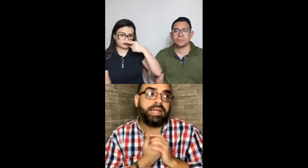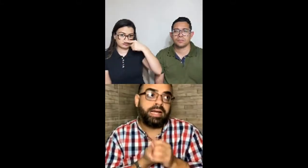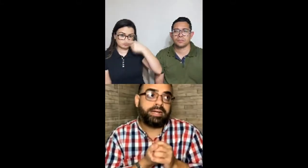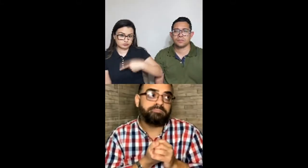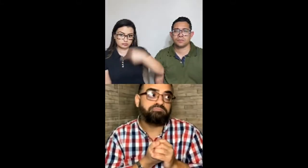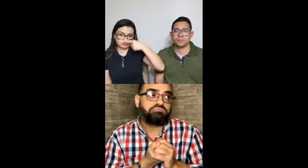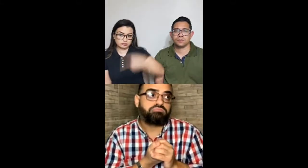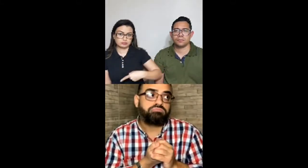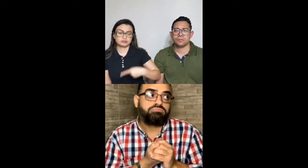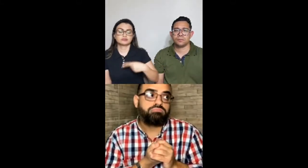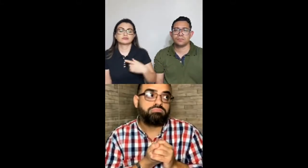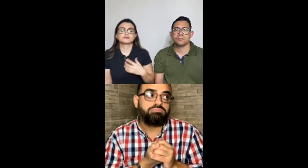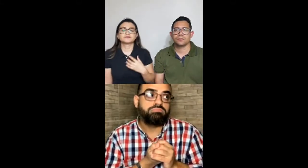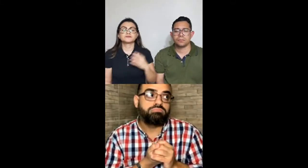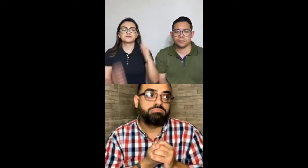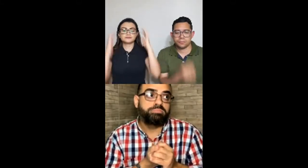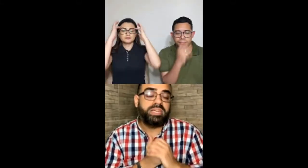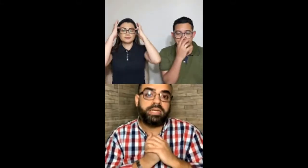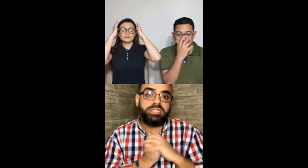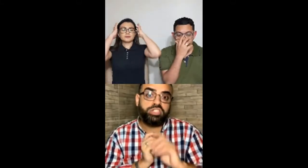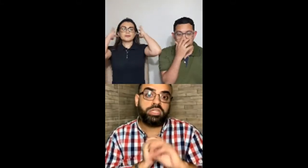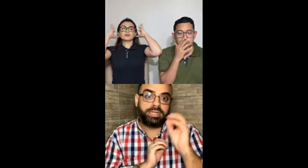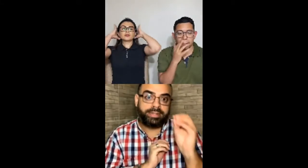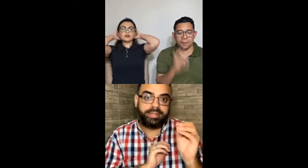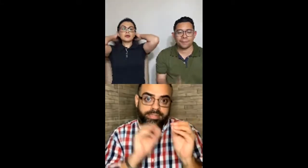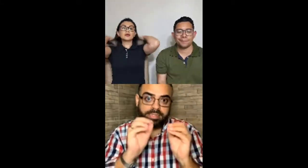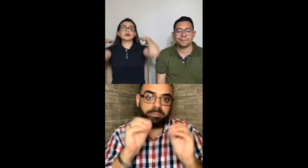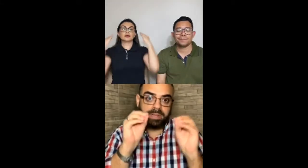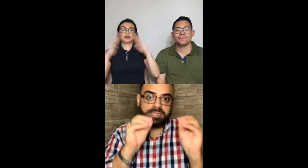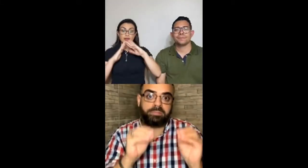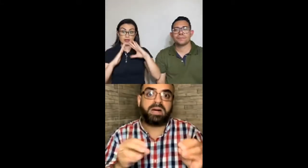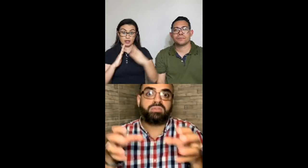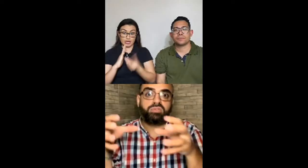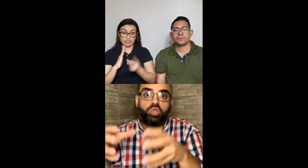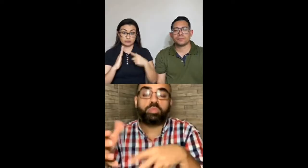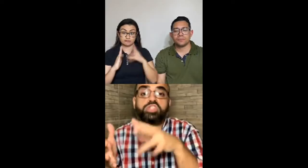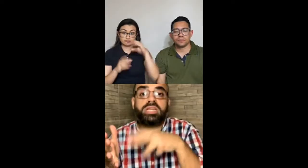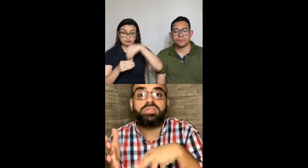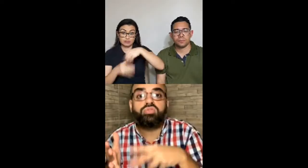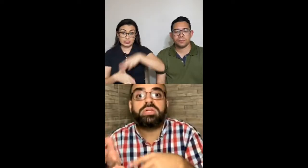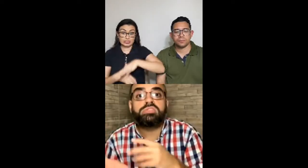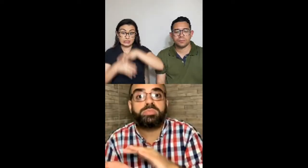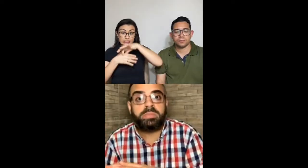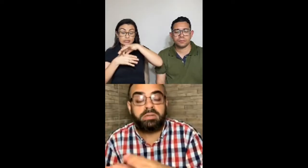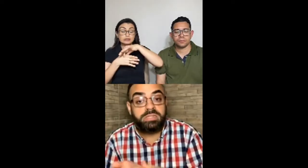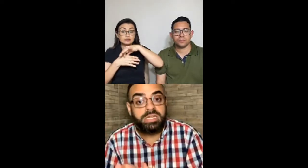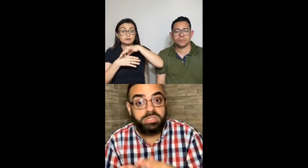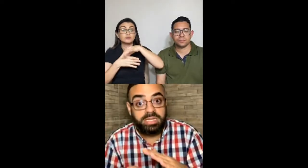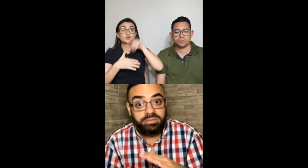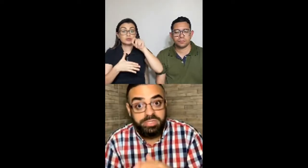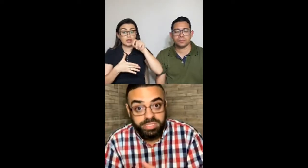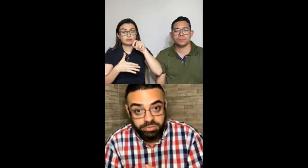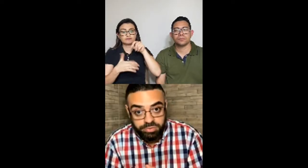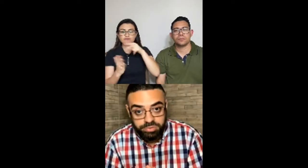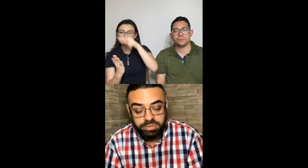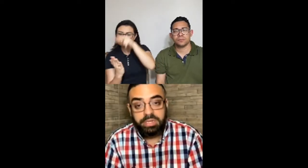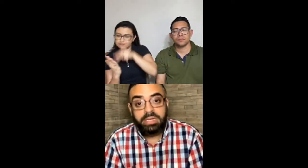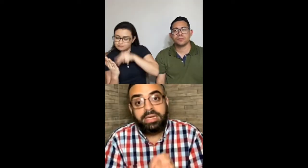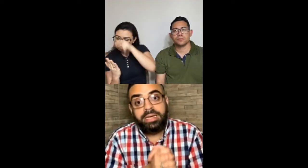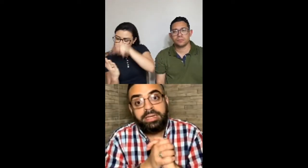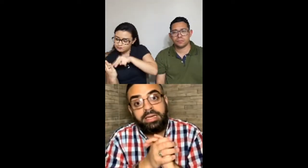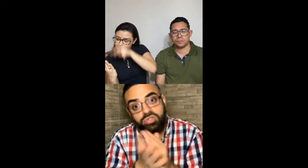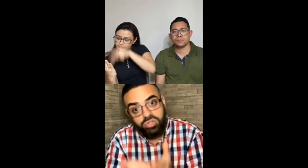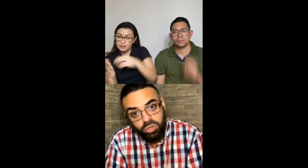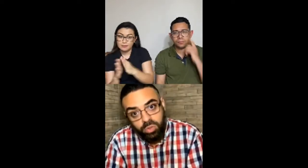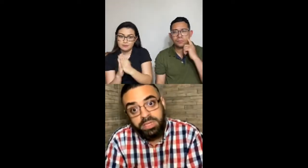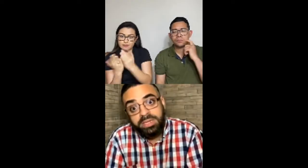Thailand Bible Society, né? TBS. Aí lá, minha igreja tinha líderes que